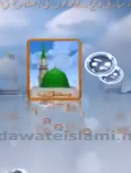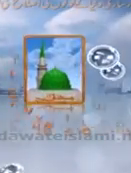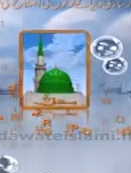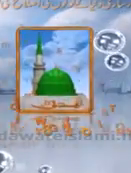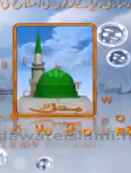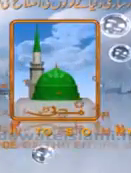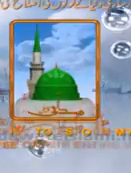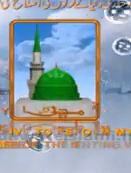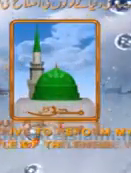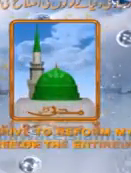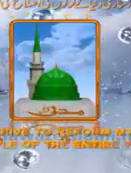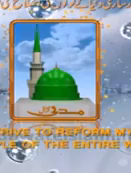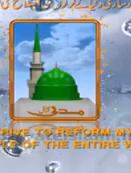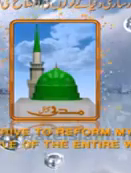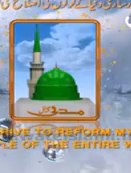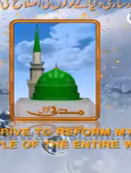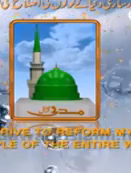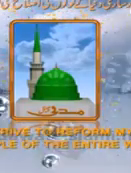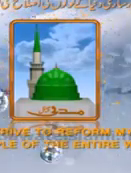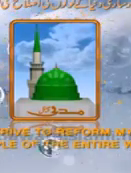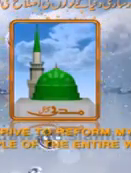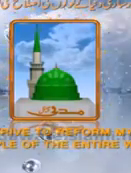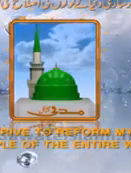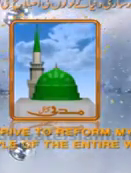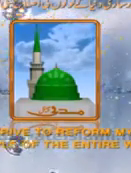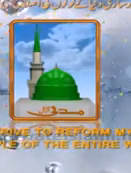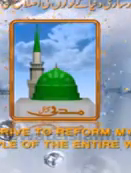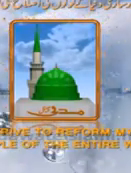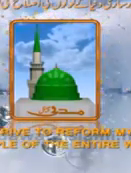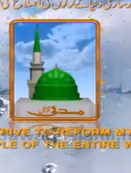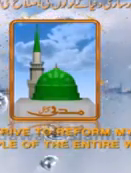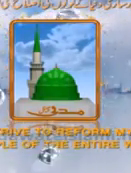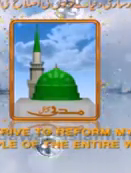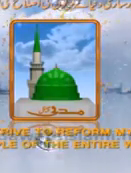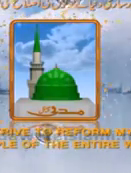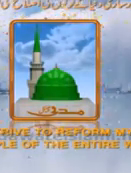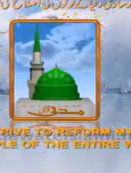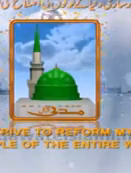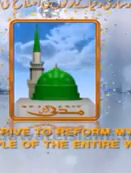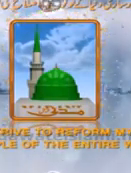الحبیب صلی اللہ تعالی علی محمد. مجھے اپنی اور ساری